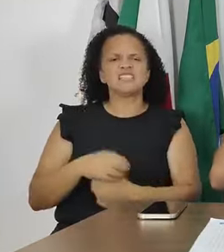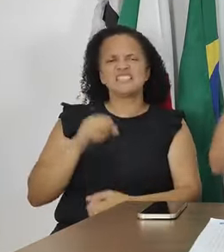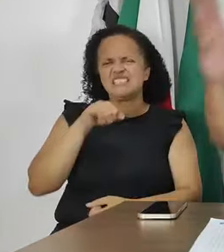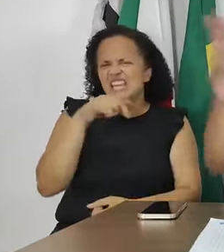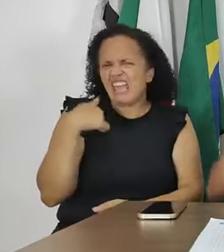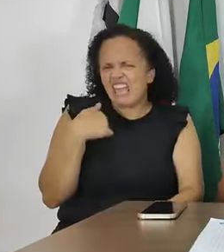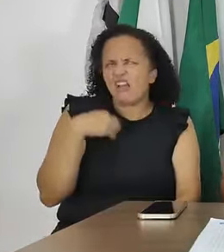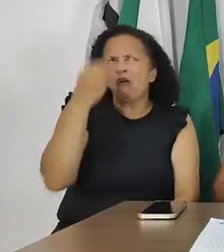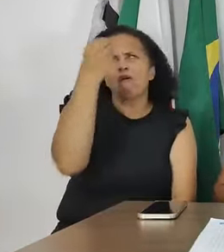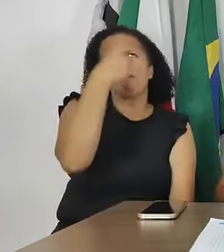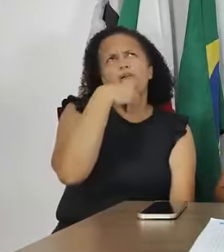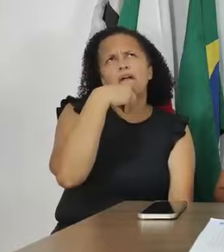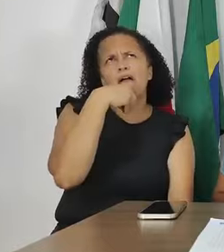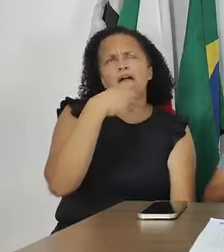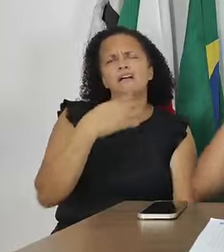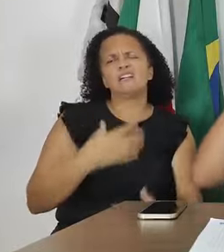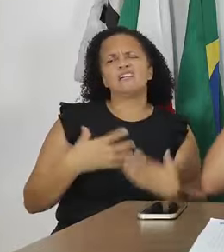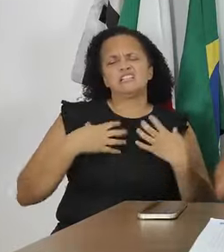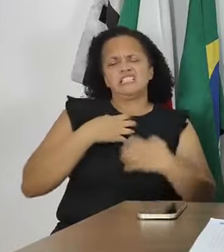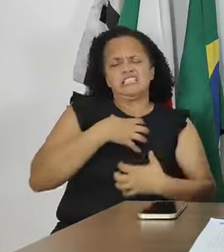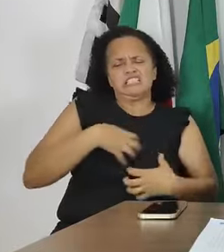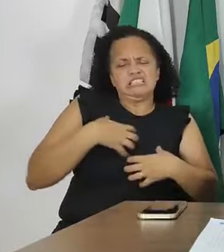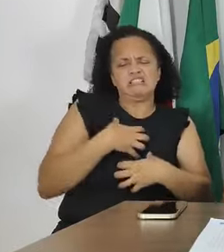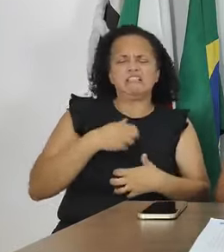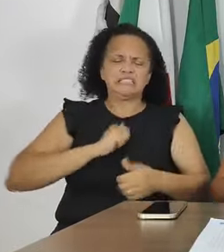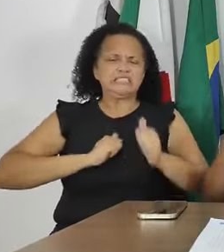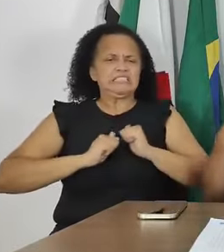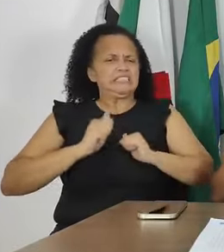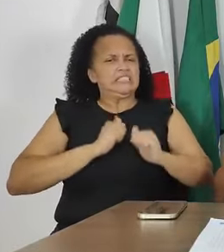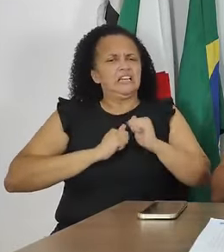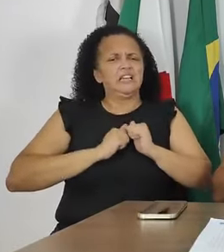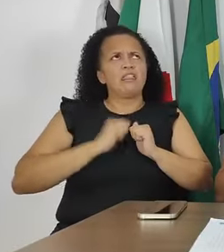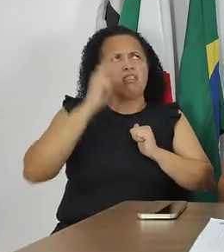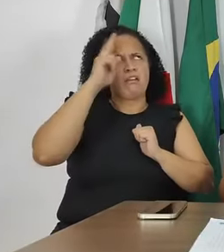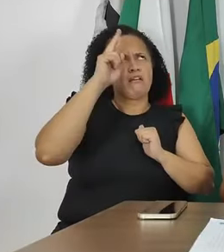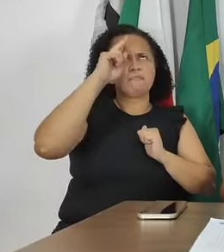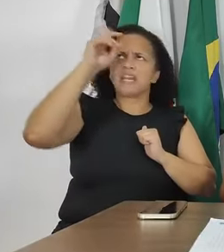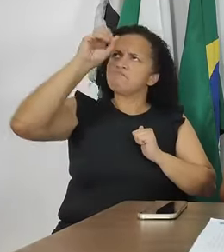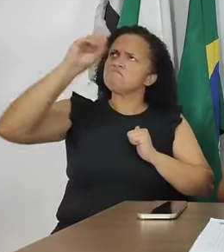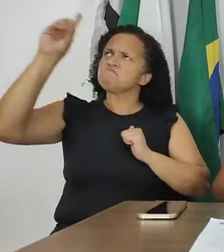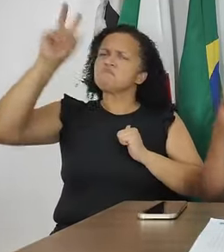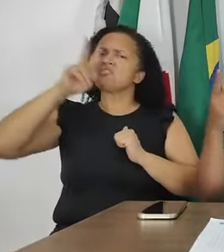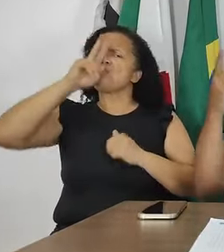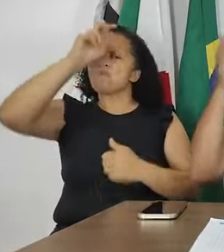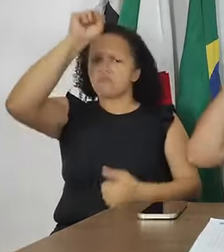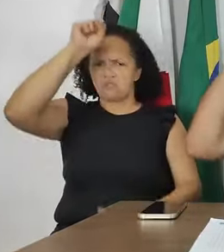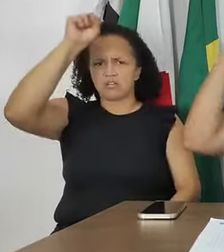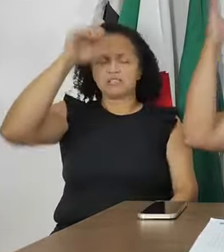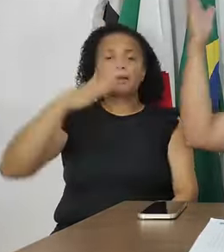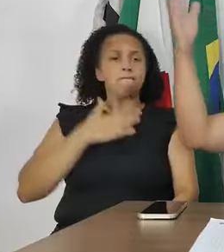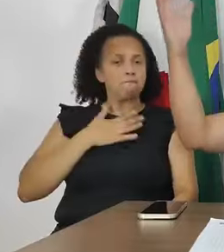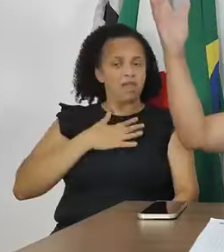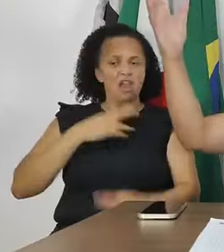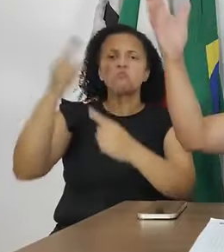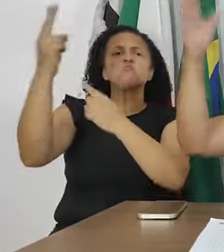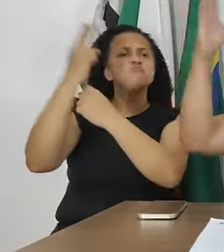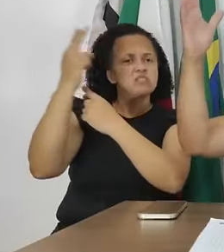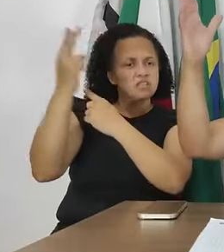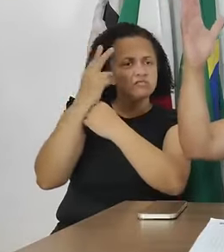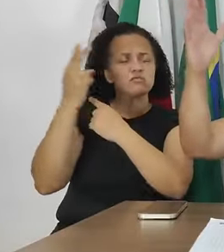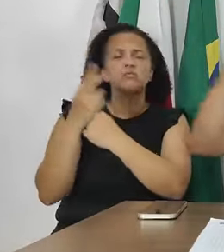ser a minha força. Estou me sentindo ansioso, Ele tem que ser a minha paz. O Senhor é o meu conselheiro. Deus, Tu és o meu